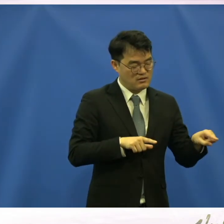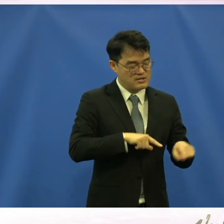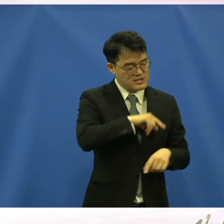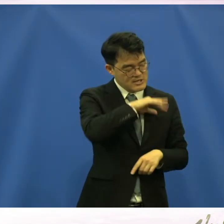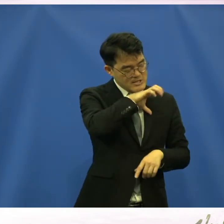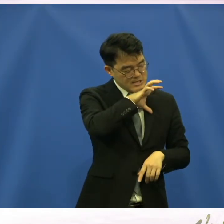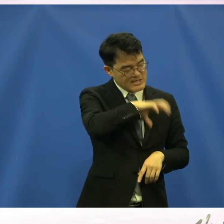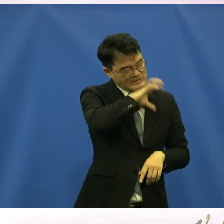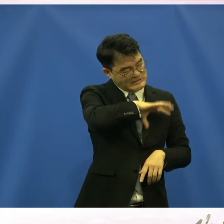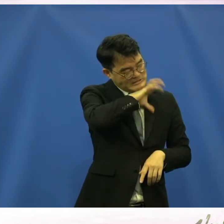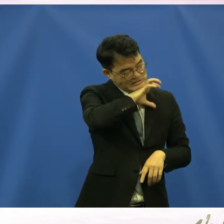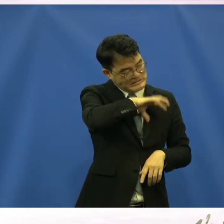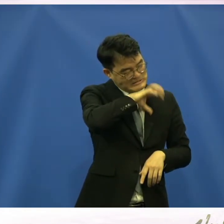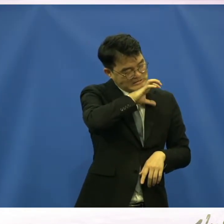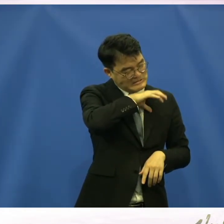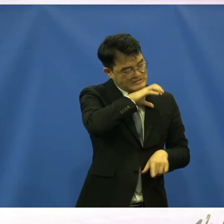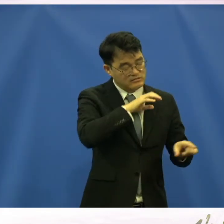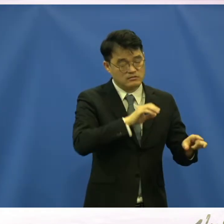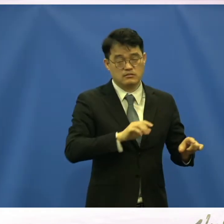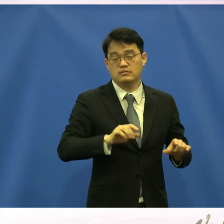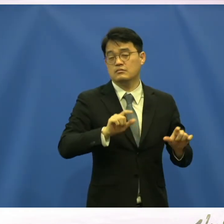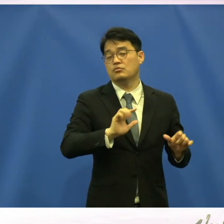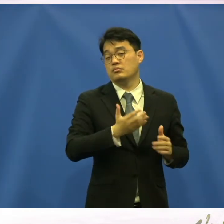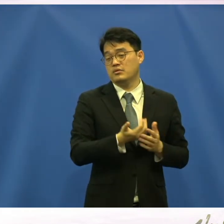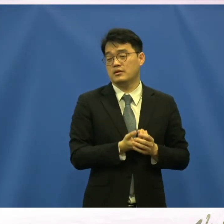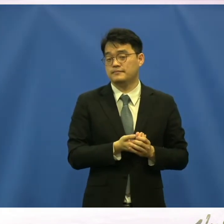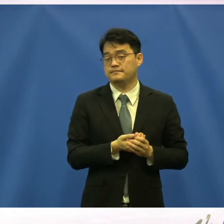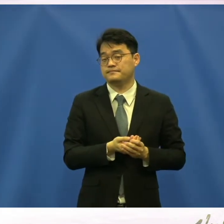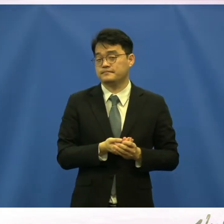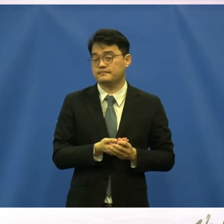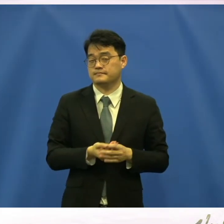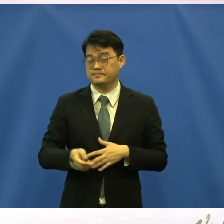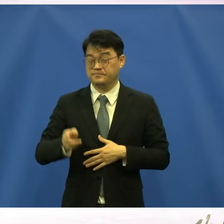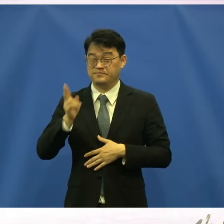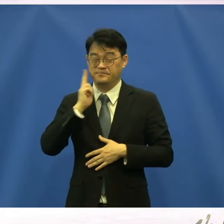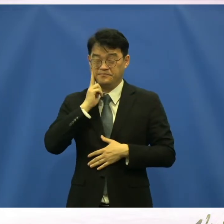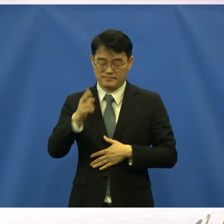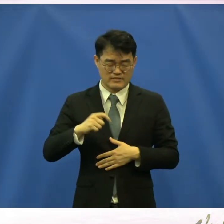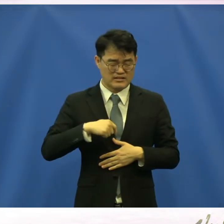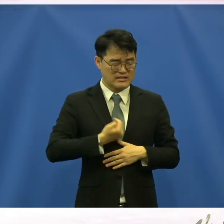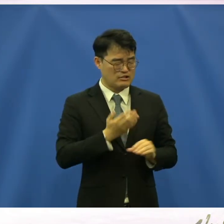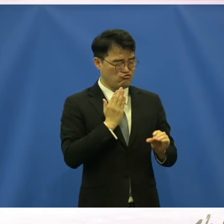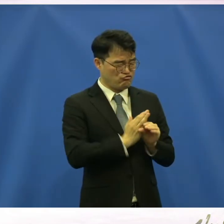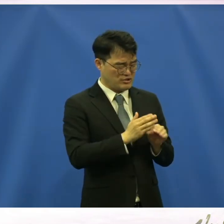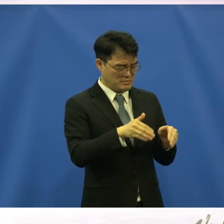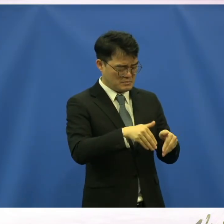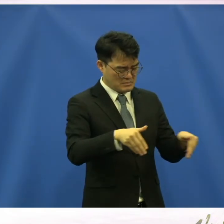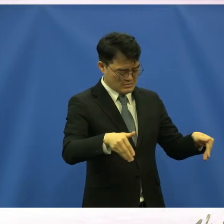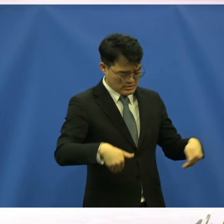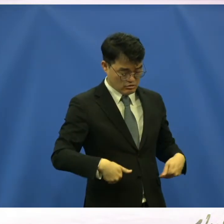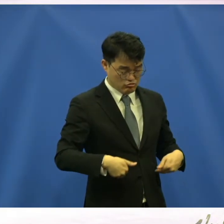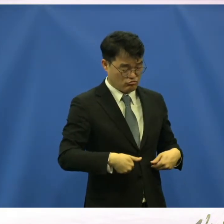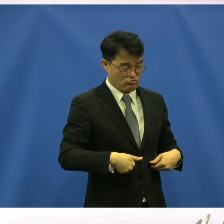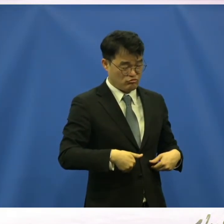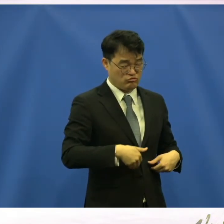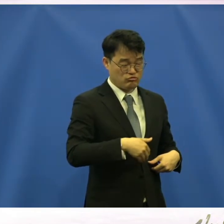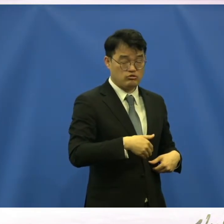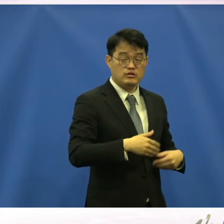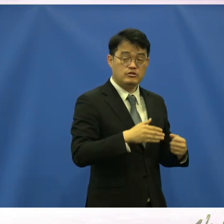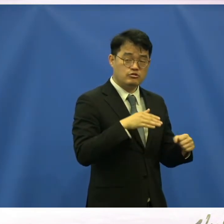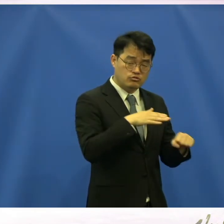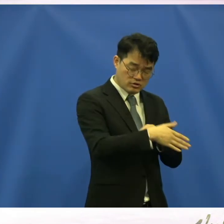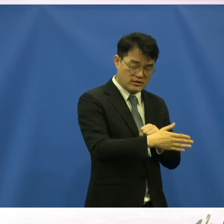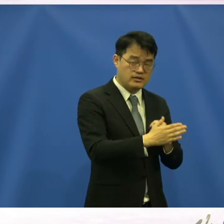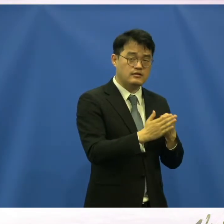그러니까 오늘 이 지독한 이기주의가 오늘 이 시대를 뒤집고 있으니까 어느 시대보다 풍요로운데